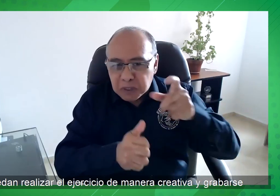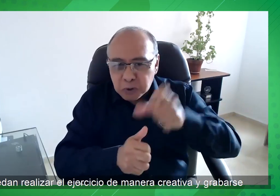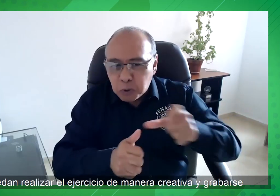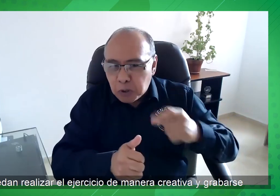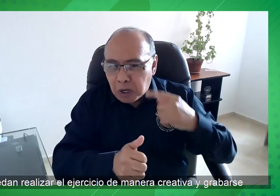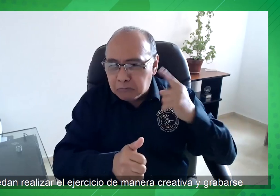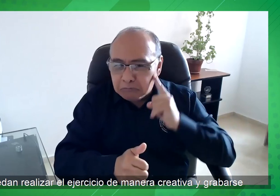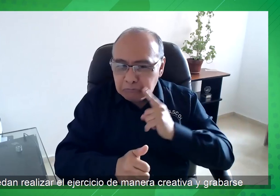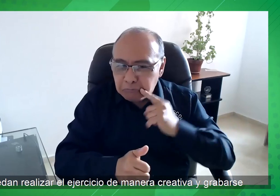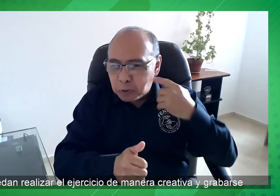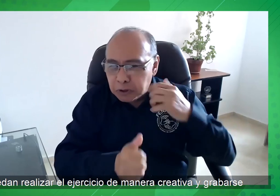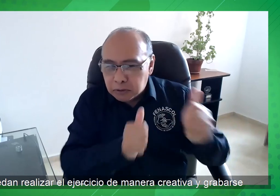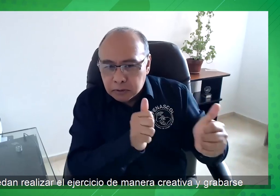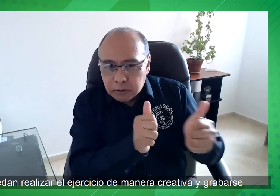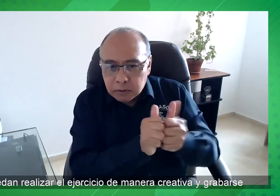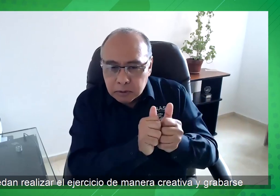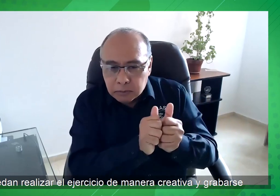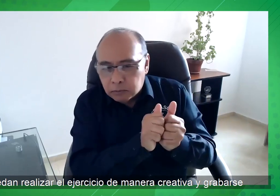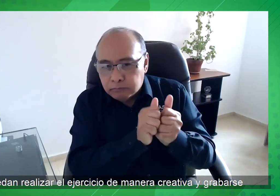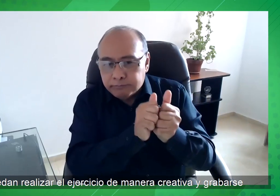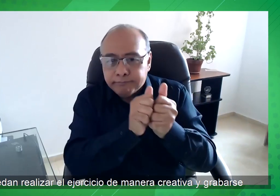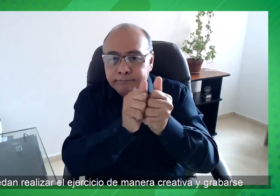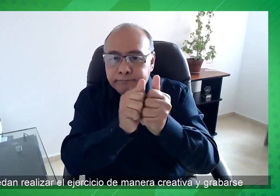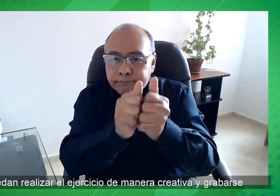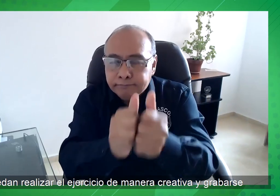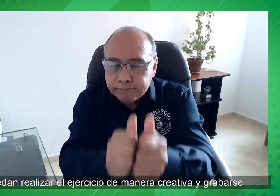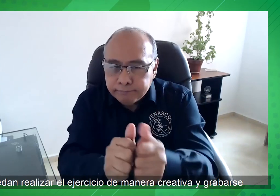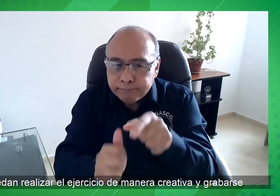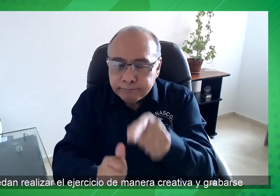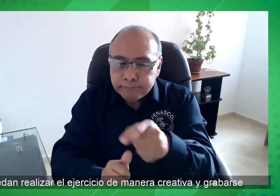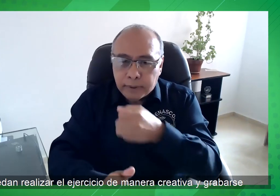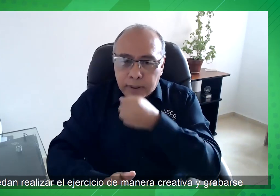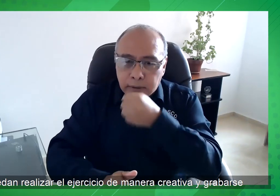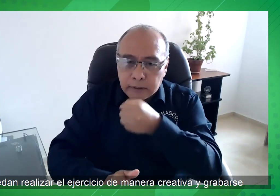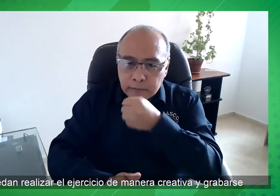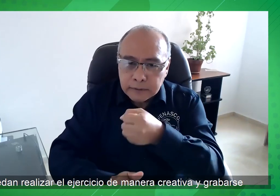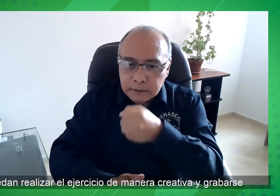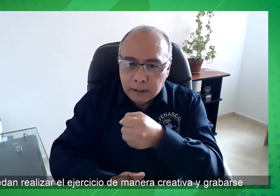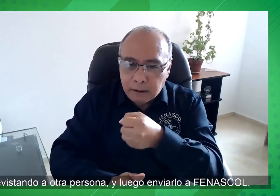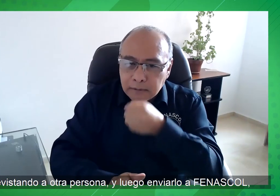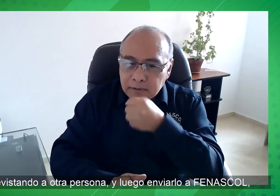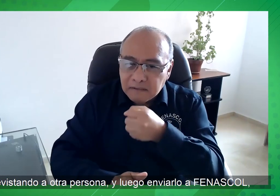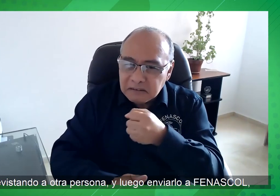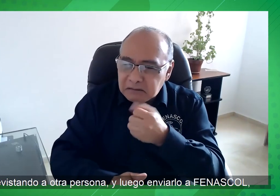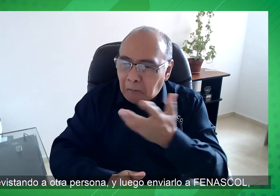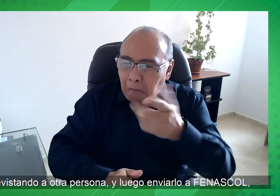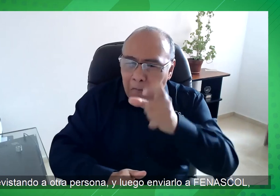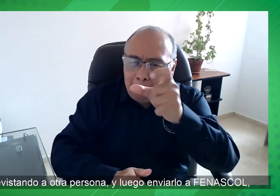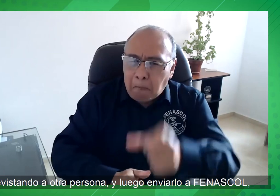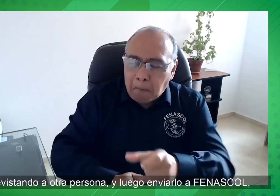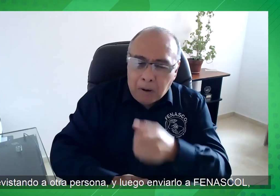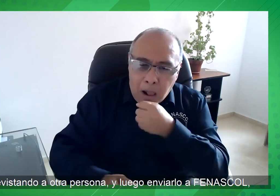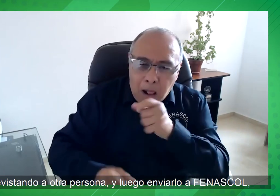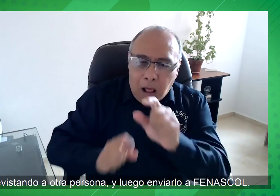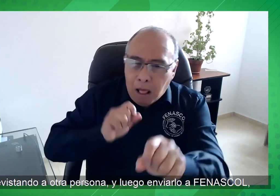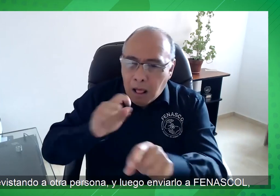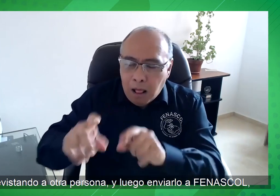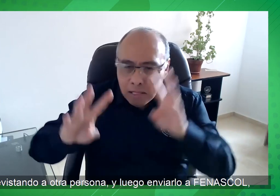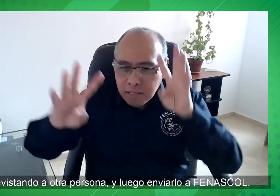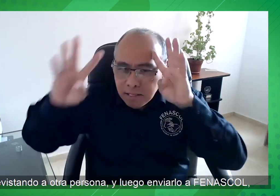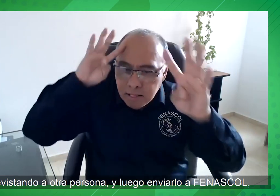puedan realizar el ejercicio de manera creativa. Y grabarse entrevistando a otra persona.